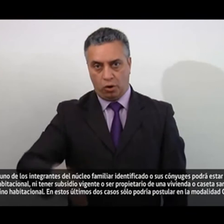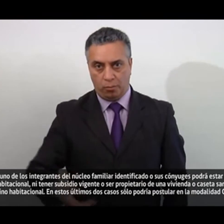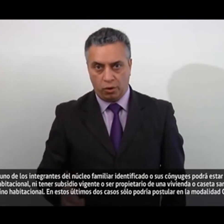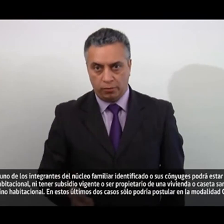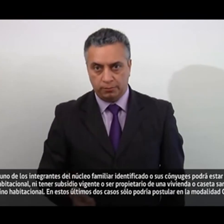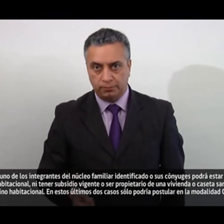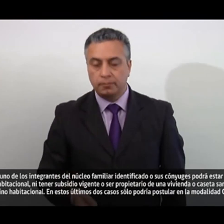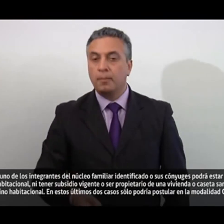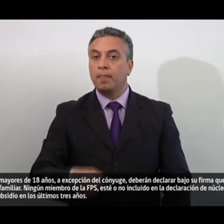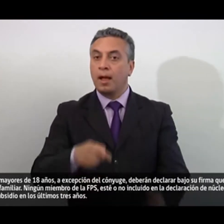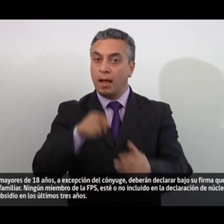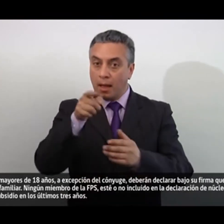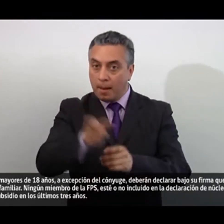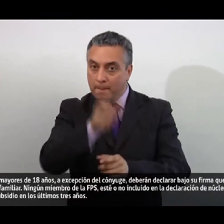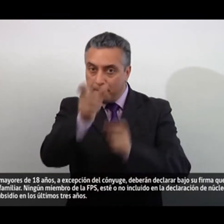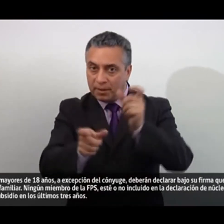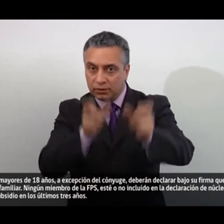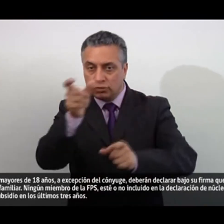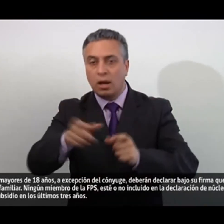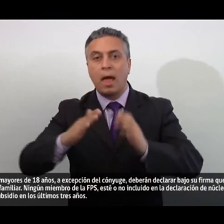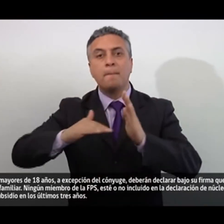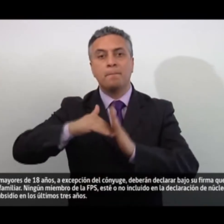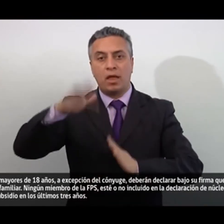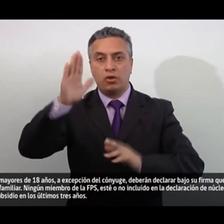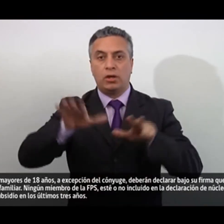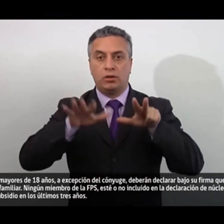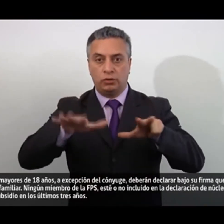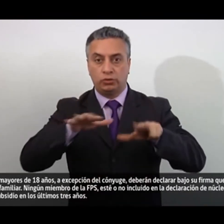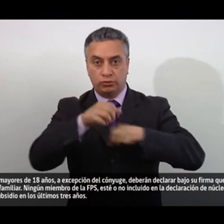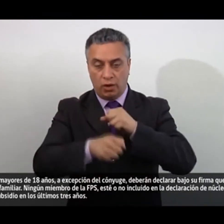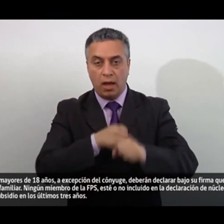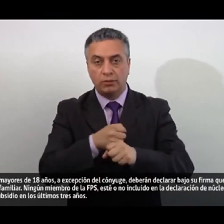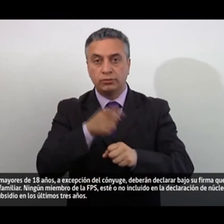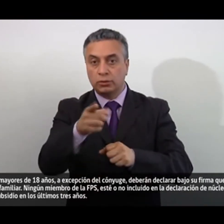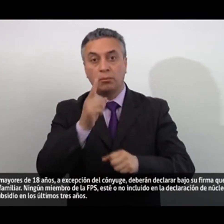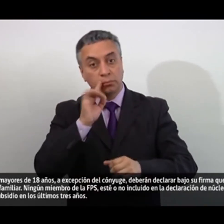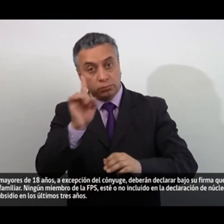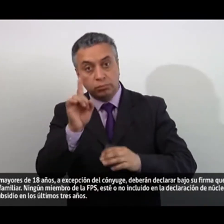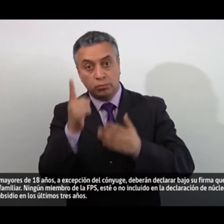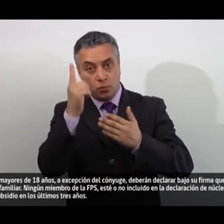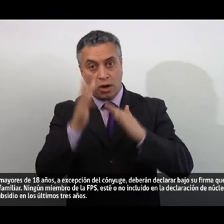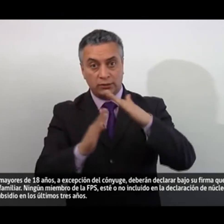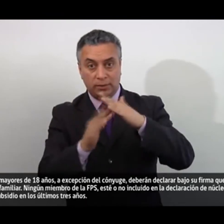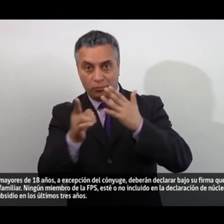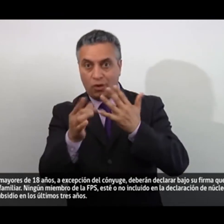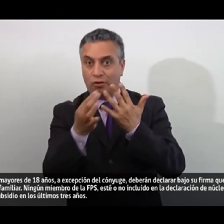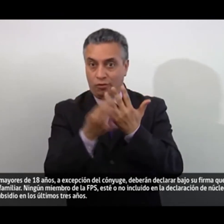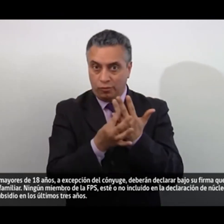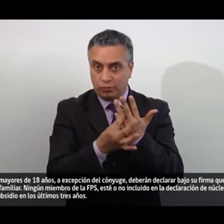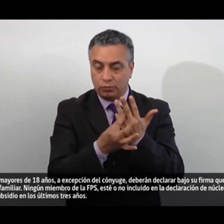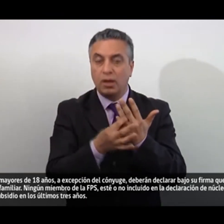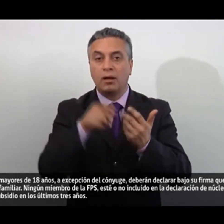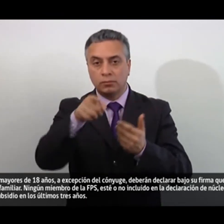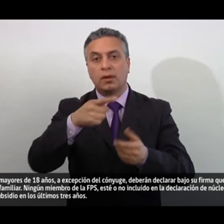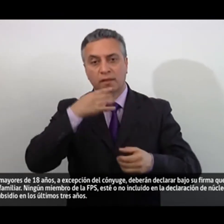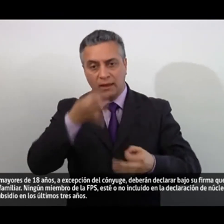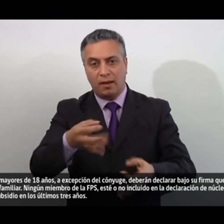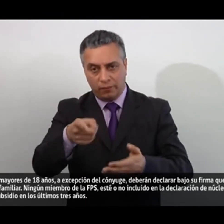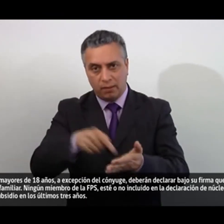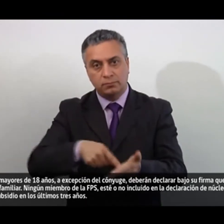propio. Las personas mayores de 18 años, a excepción del cónyuge, deberán declarar bajo su firma que